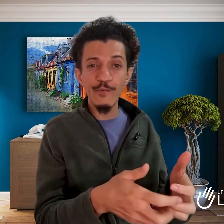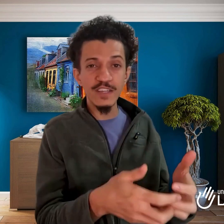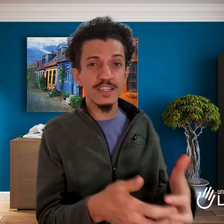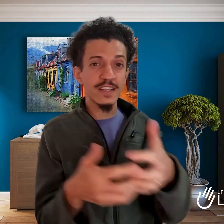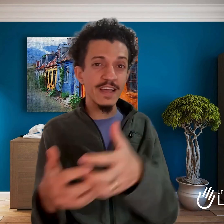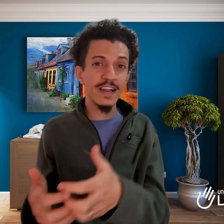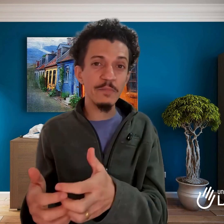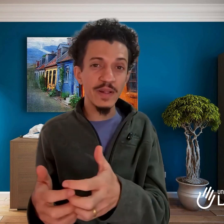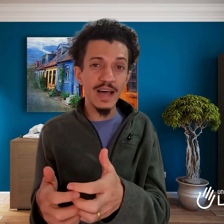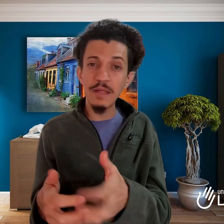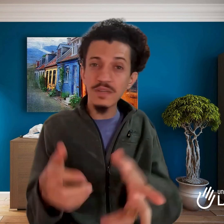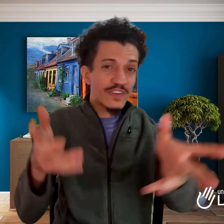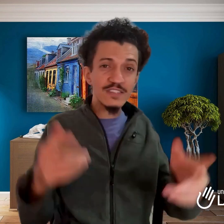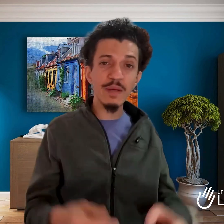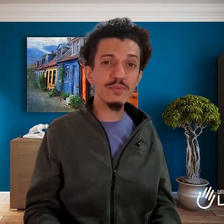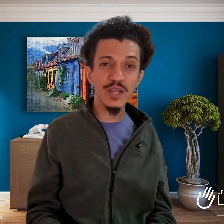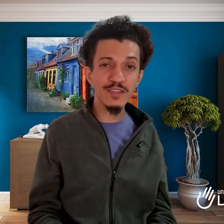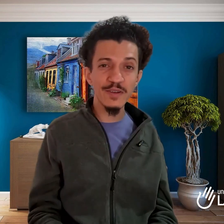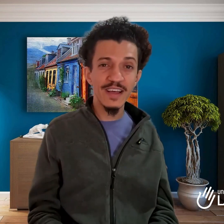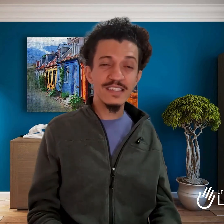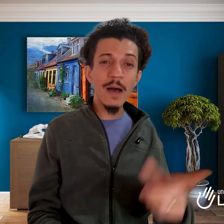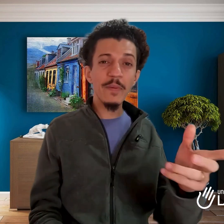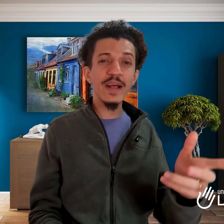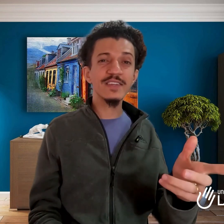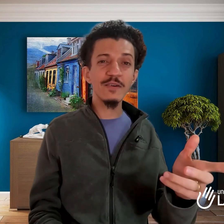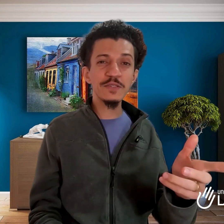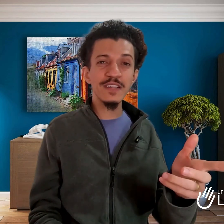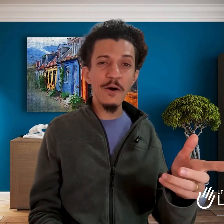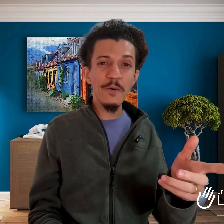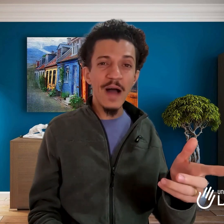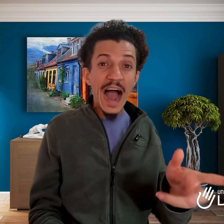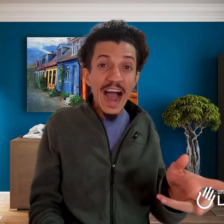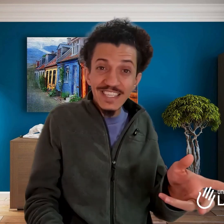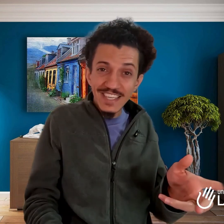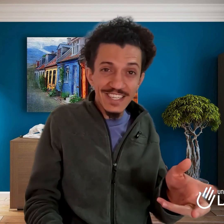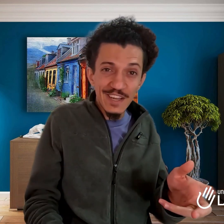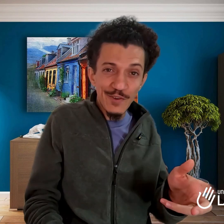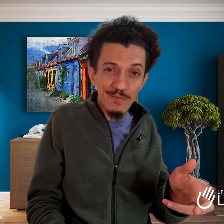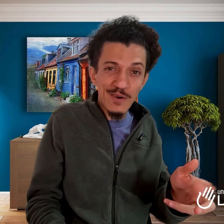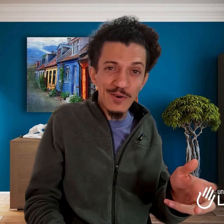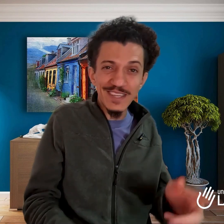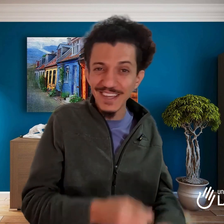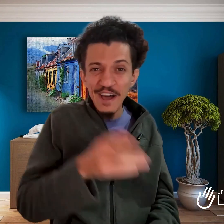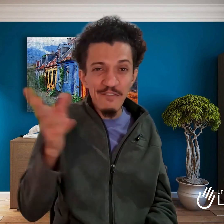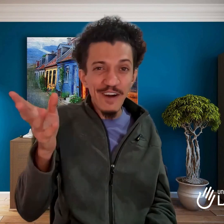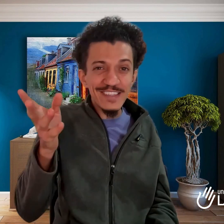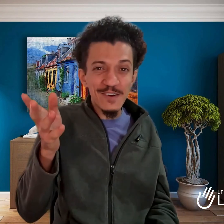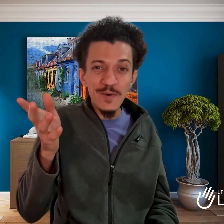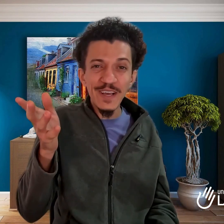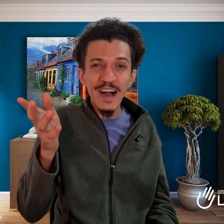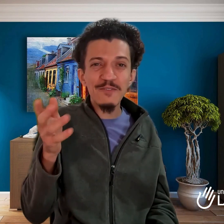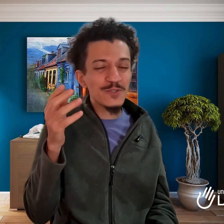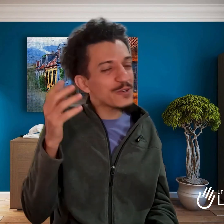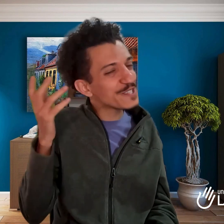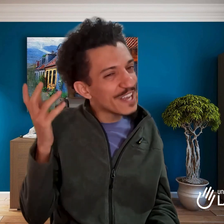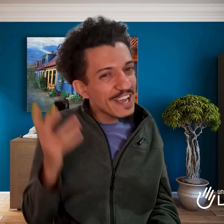que está querendo aprender a Libras faz do mesmo jeito. Você aprende lá um sinal, acha que significa uma coisa, vai se comunicar com os surdos e faz